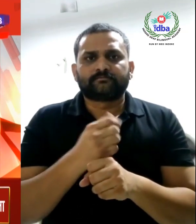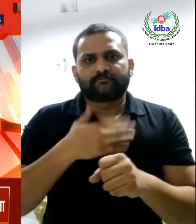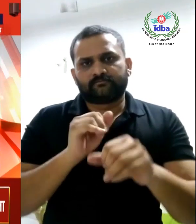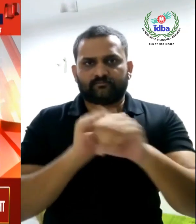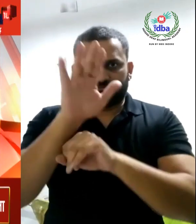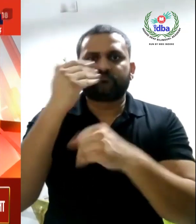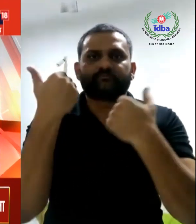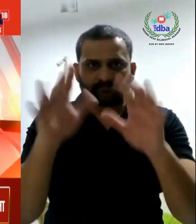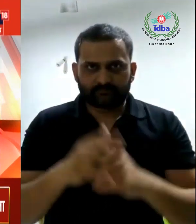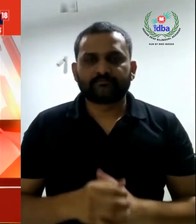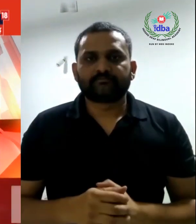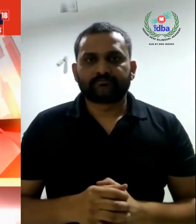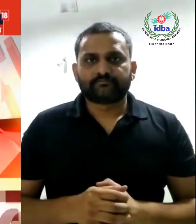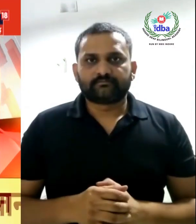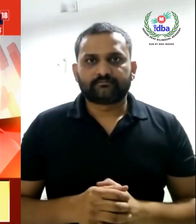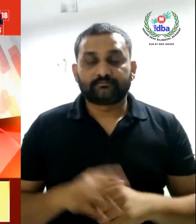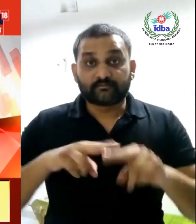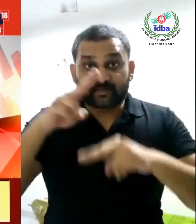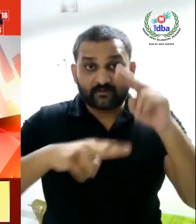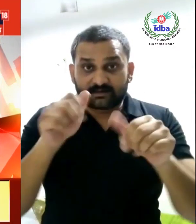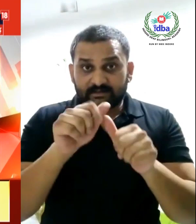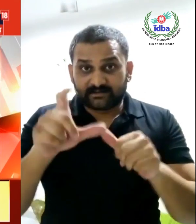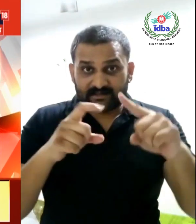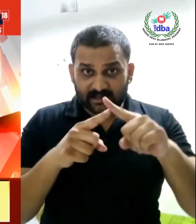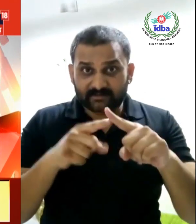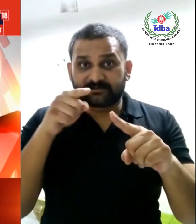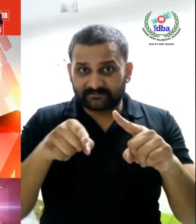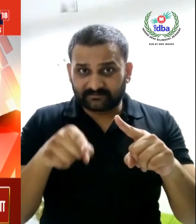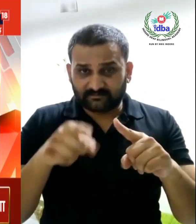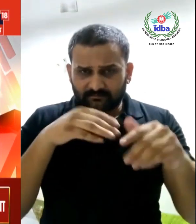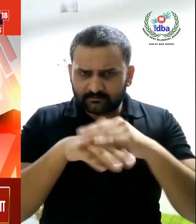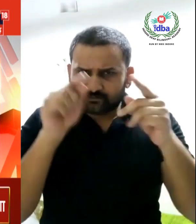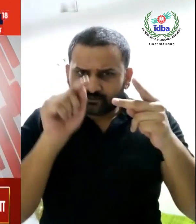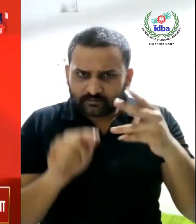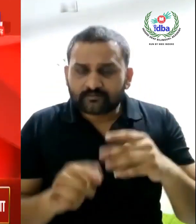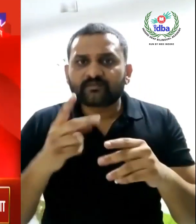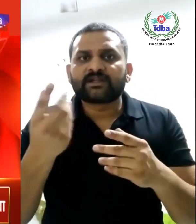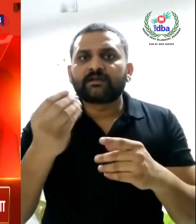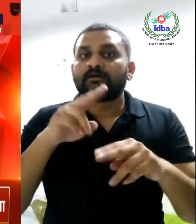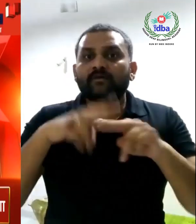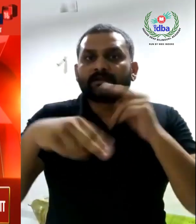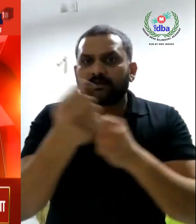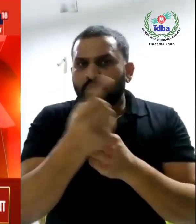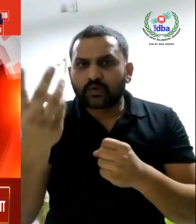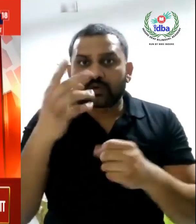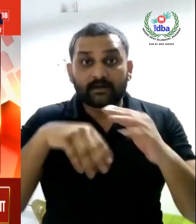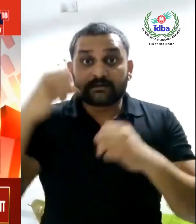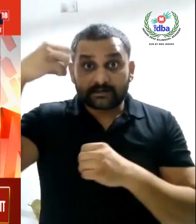भेजे हैं। फैक्ट्री एक्ट के अंतर्गत जो इकाइयां बिजली से चालित